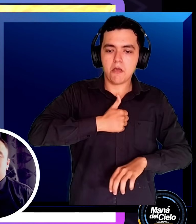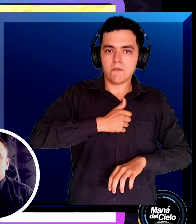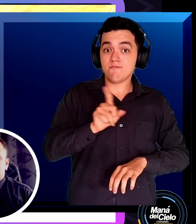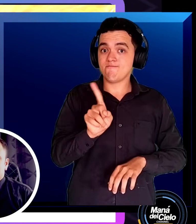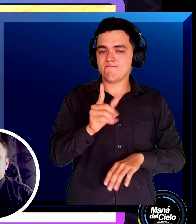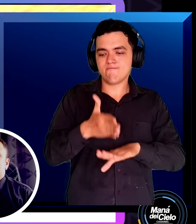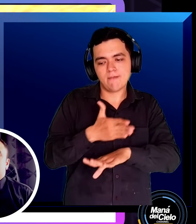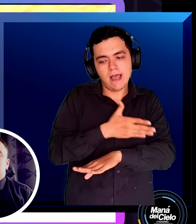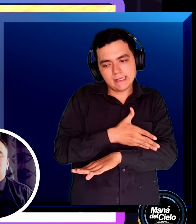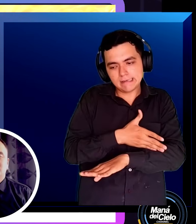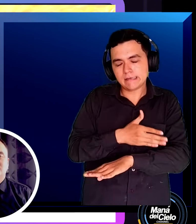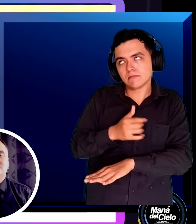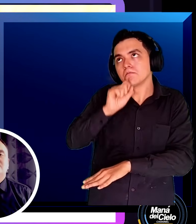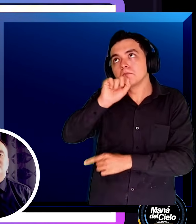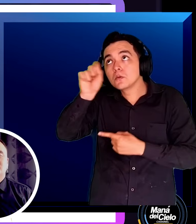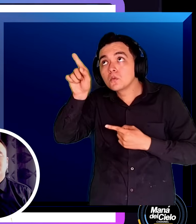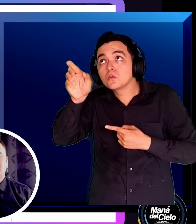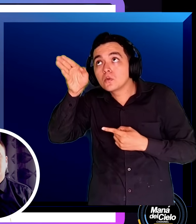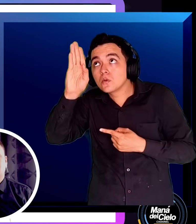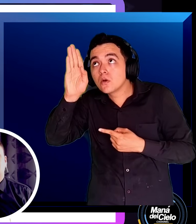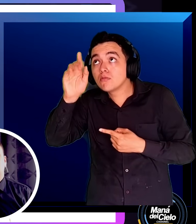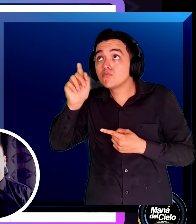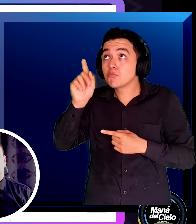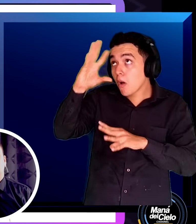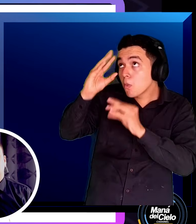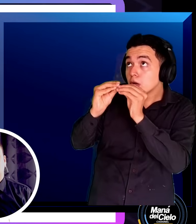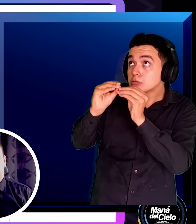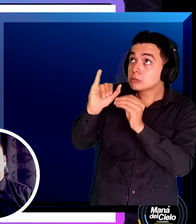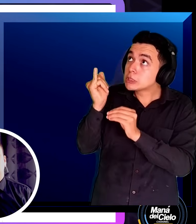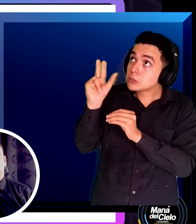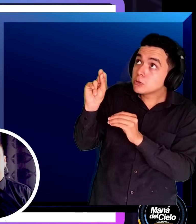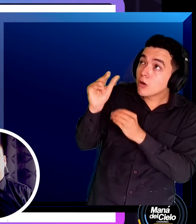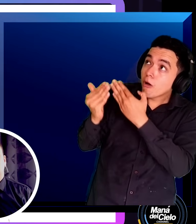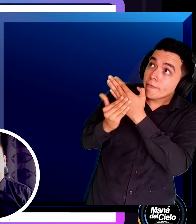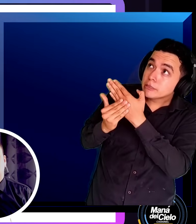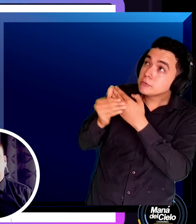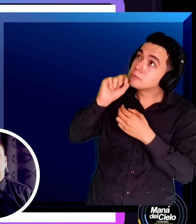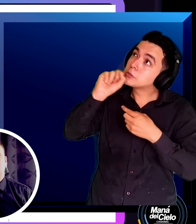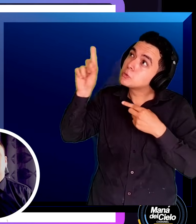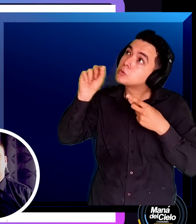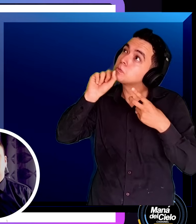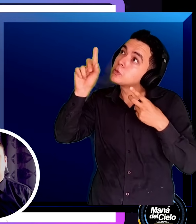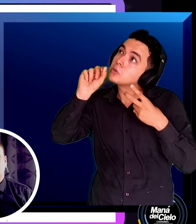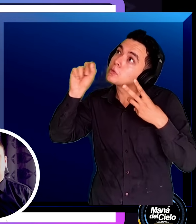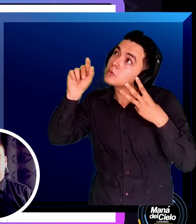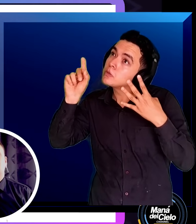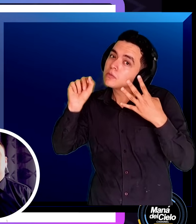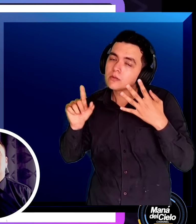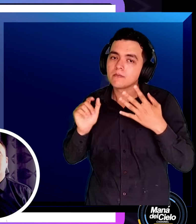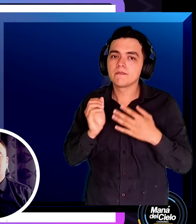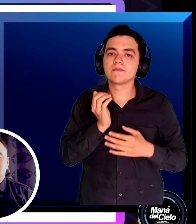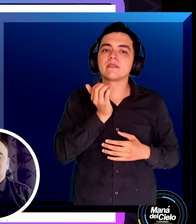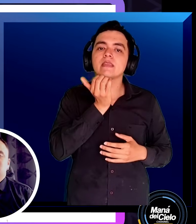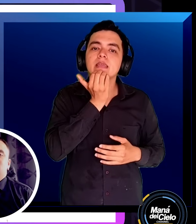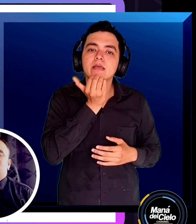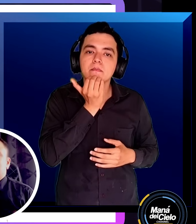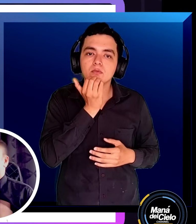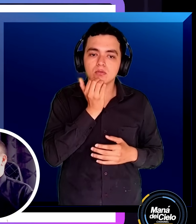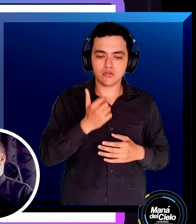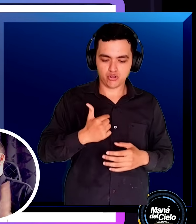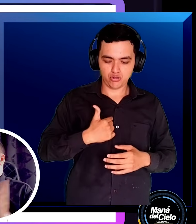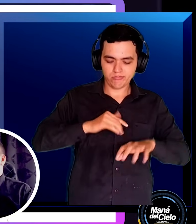Señor. Bendito sea el Señor. Bendito sea el Señor. Para solicitar camino derecho,